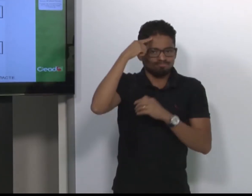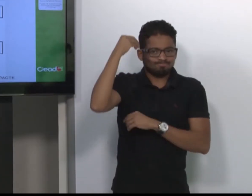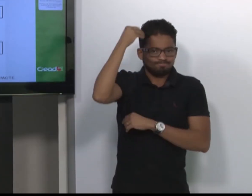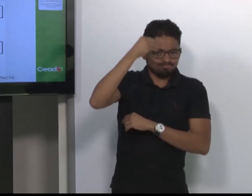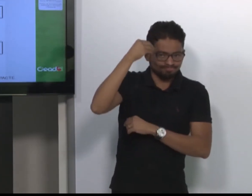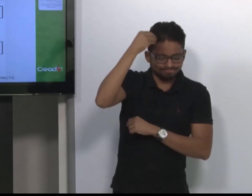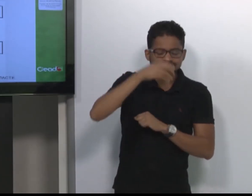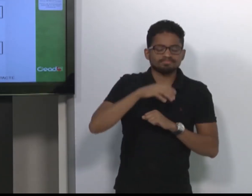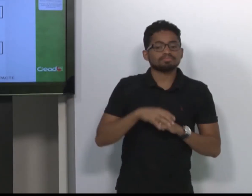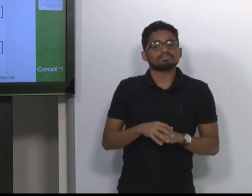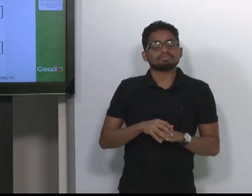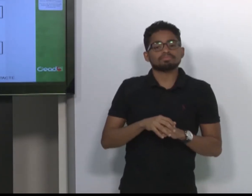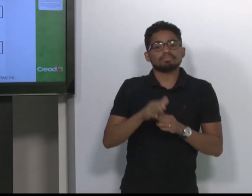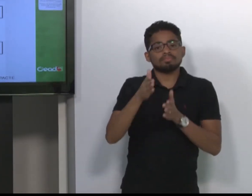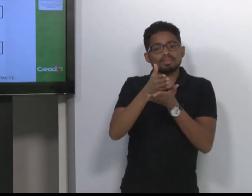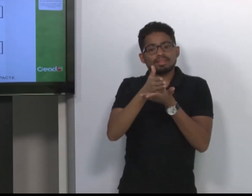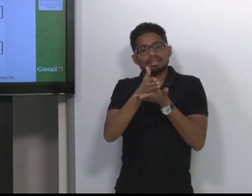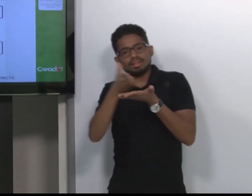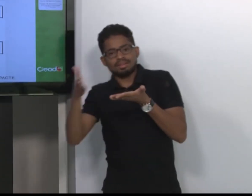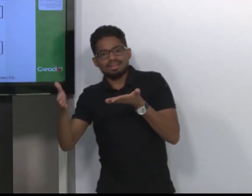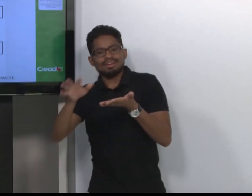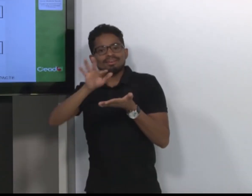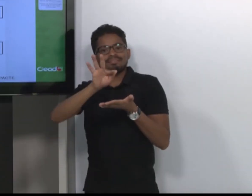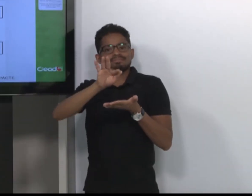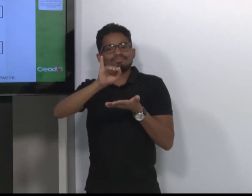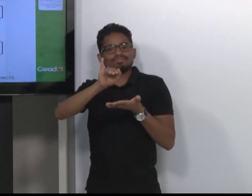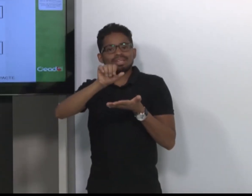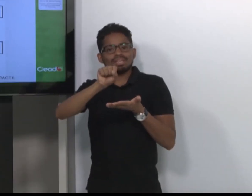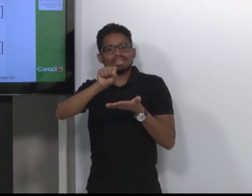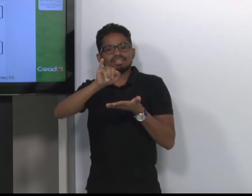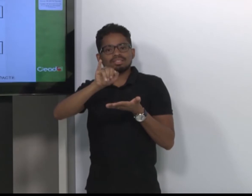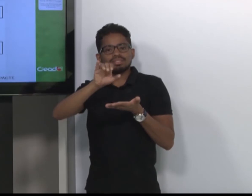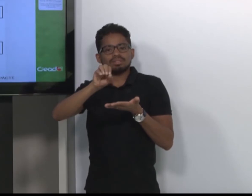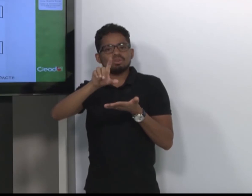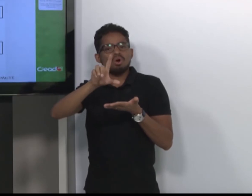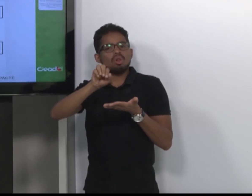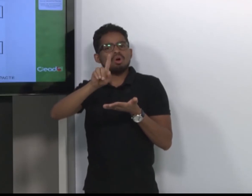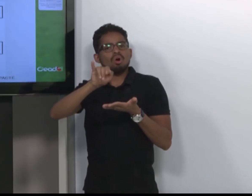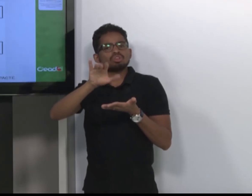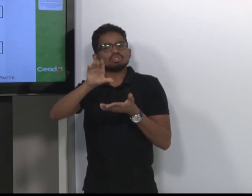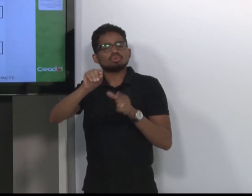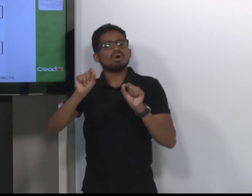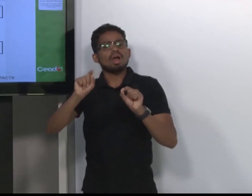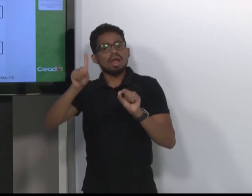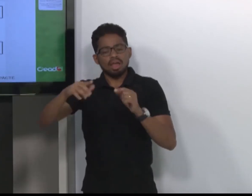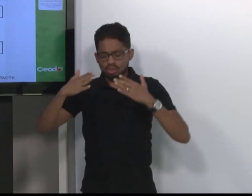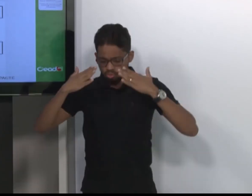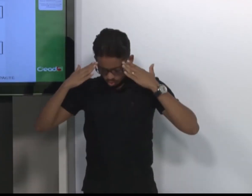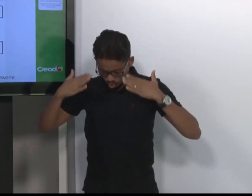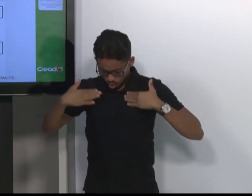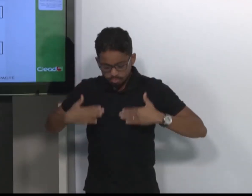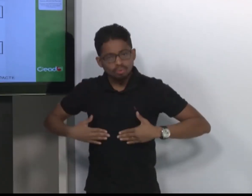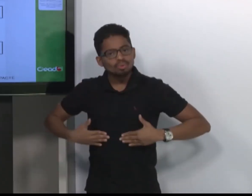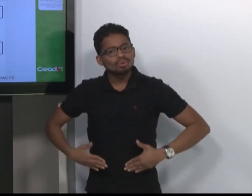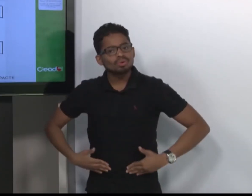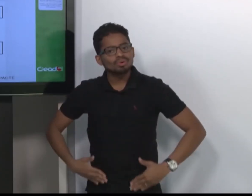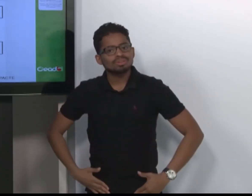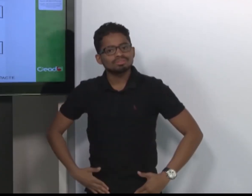Pensemos em ações psicológicas. E fisiológico faz referência ao